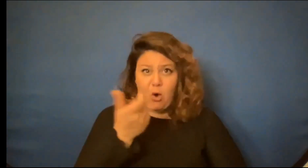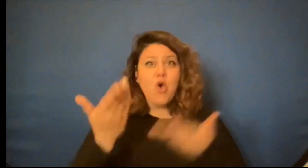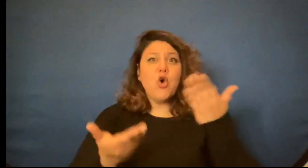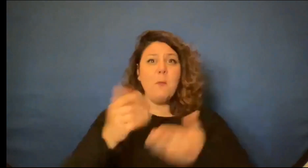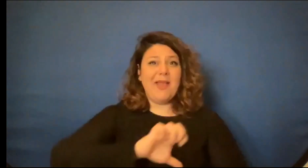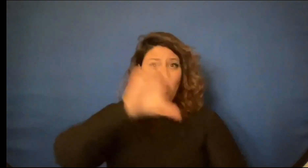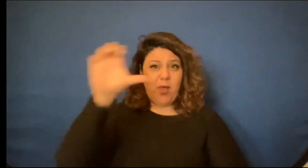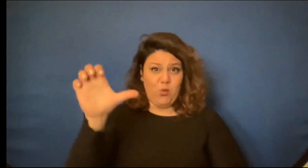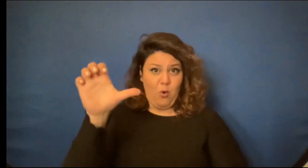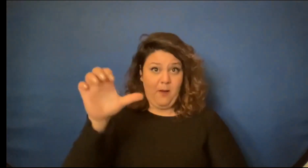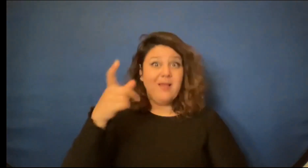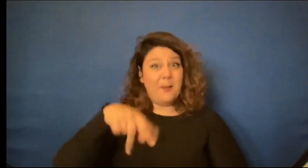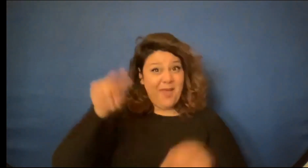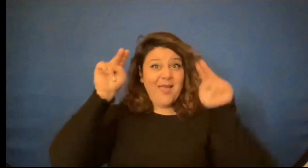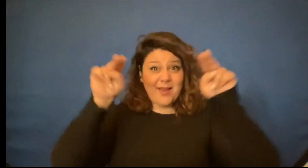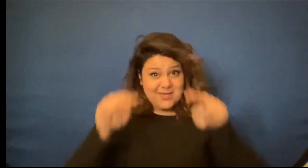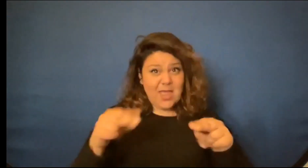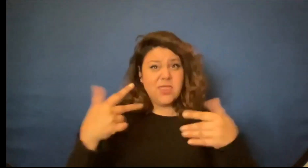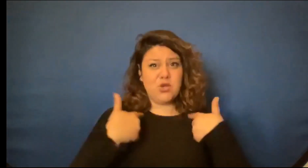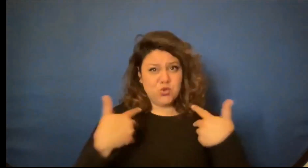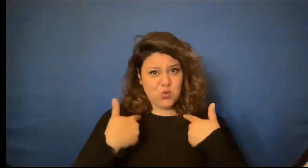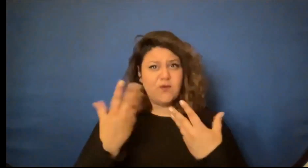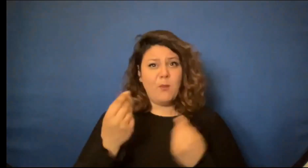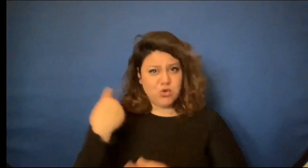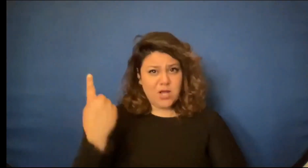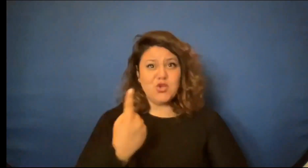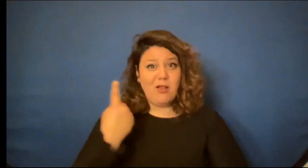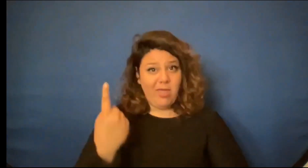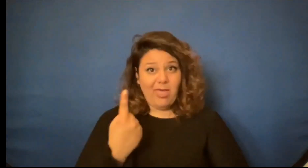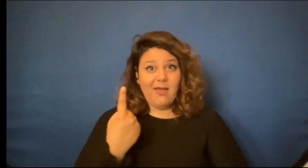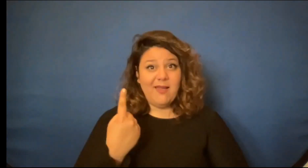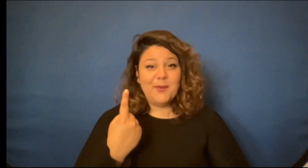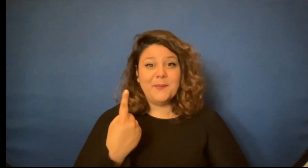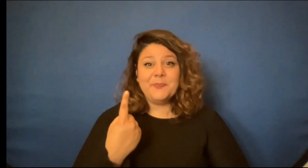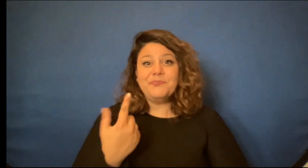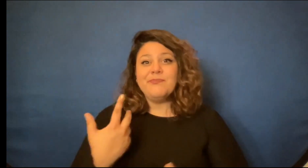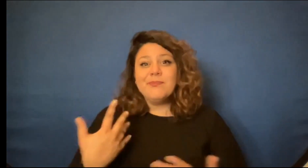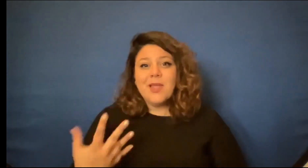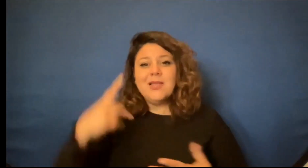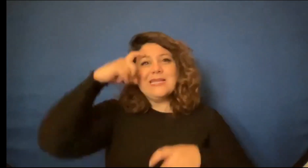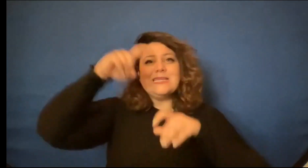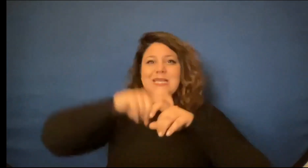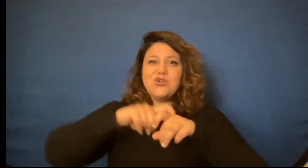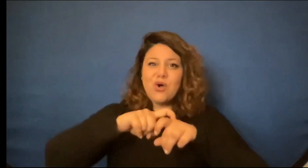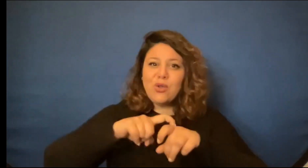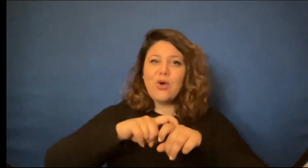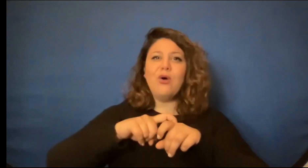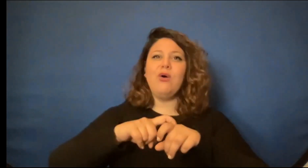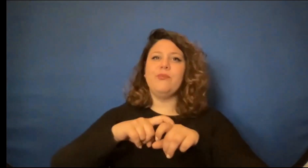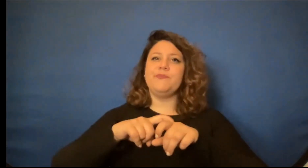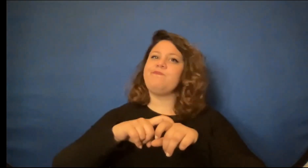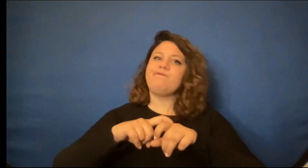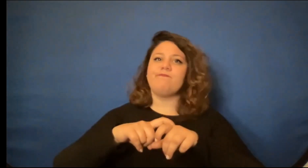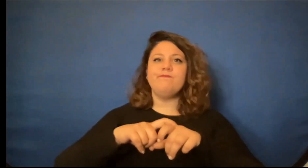se sufre mucha soledad. Y entonces, pues los psicólogos sois personas